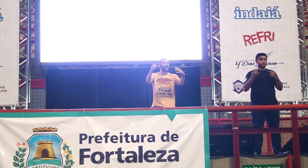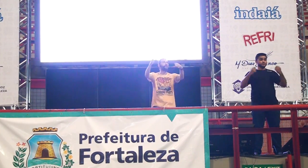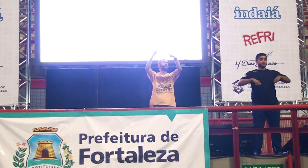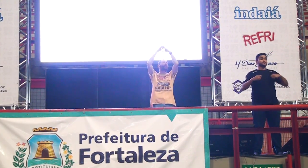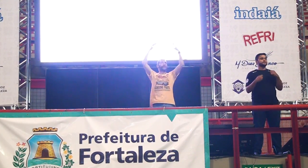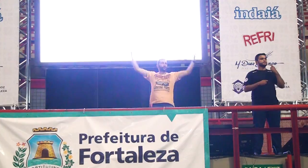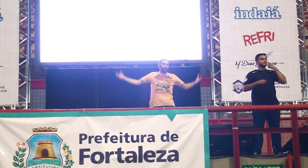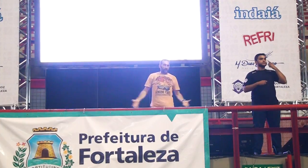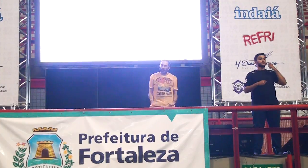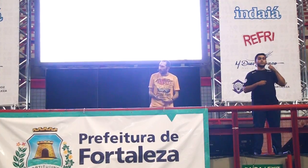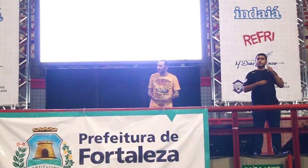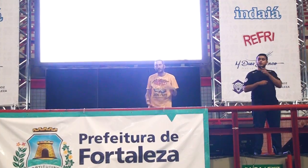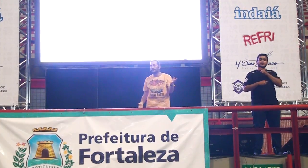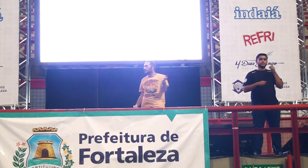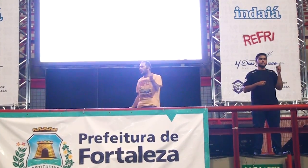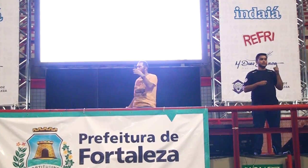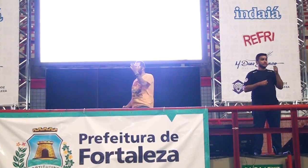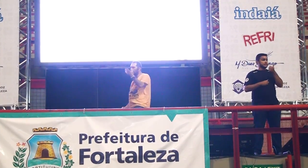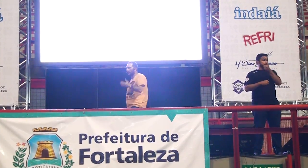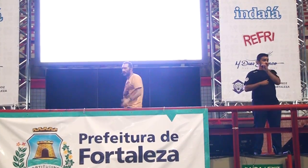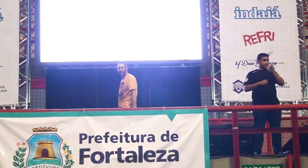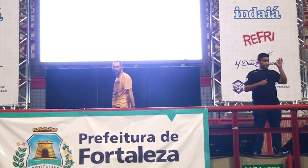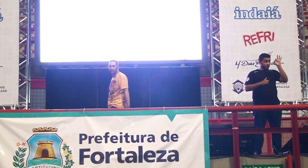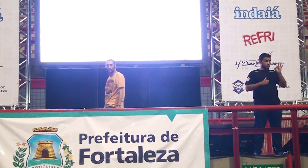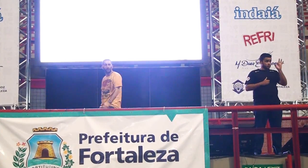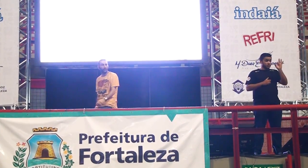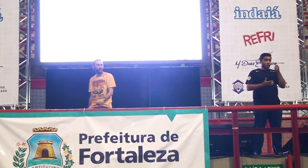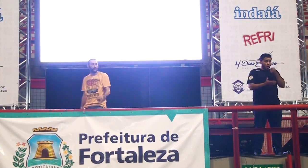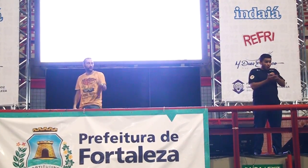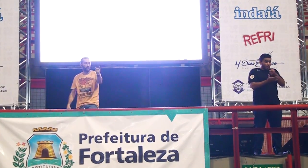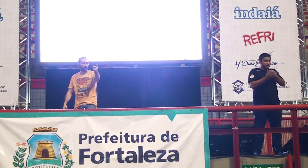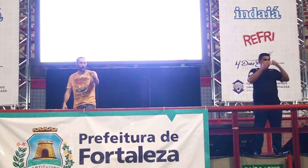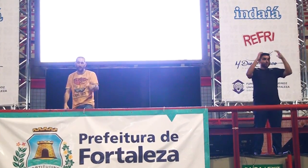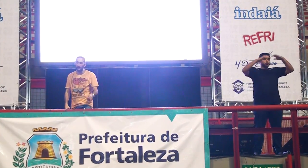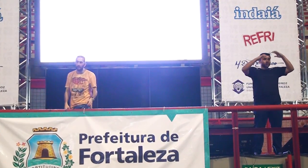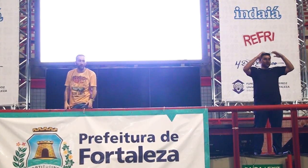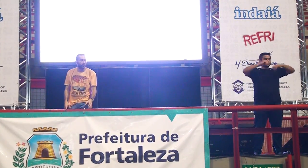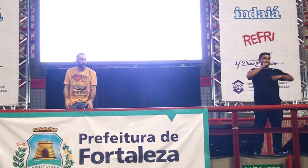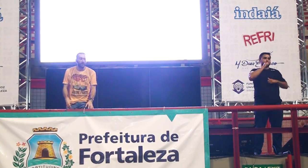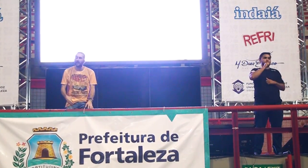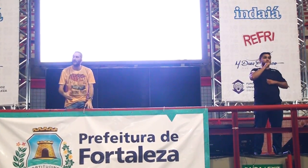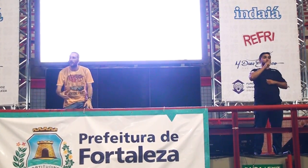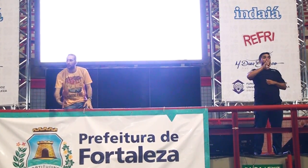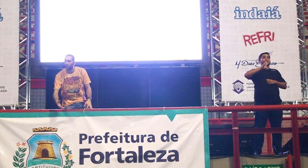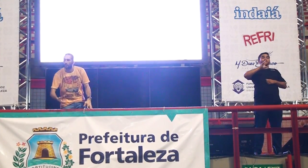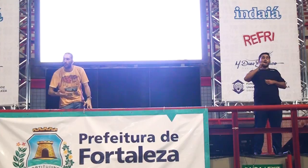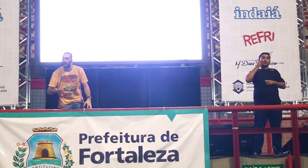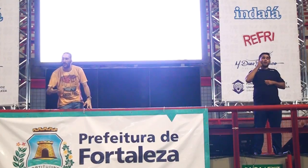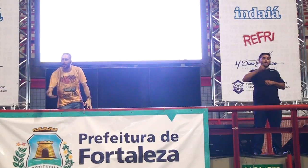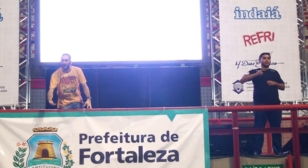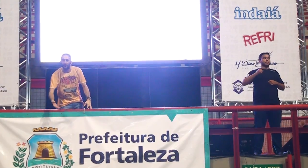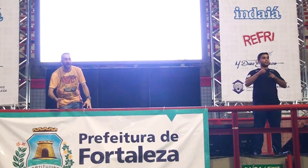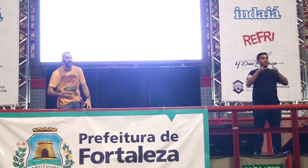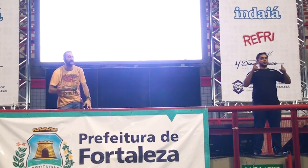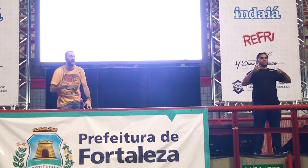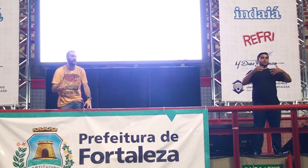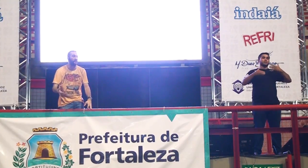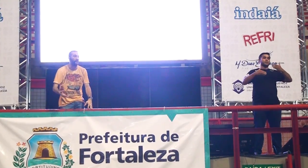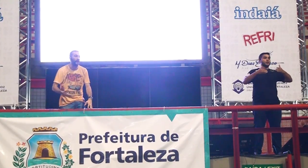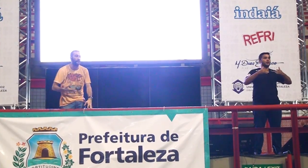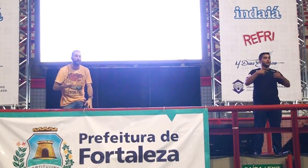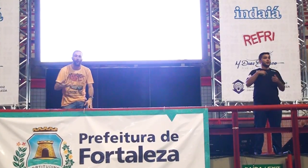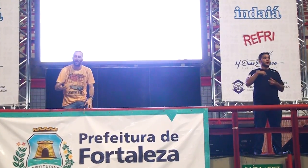Então, 100%, Fernandes, não necessariamente você tem chuva, mas uma coisa eu te garanto, ele não suportará